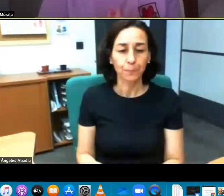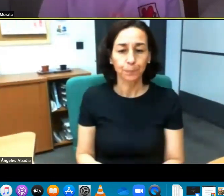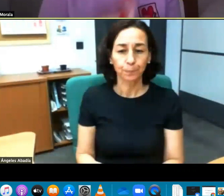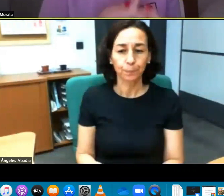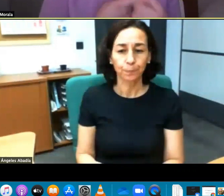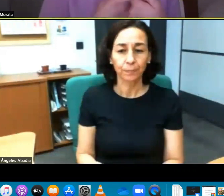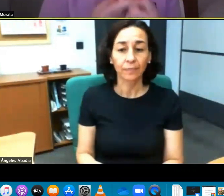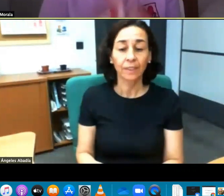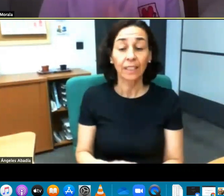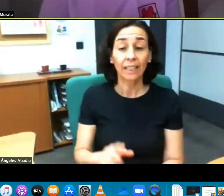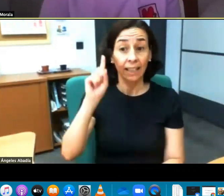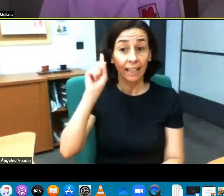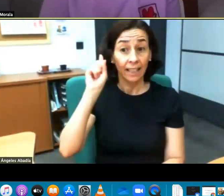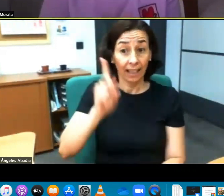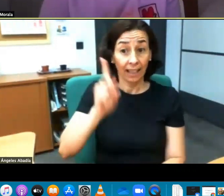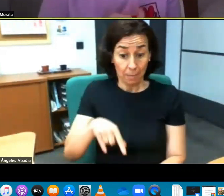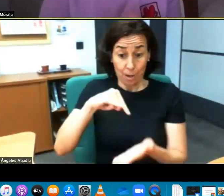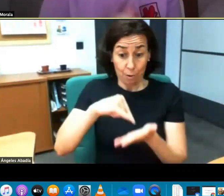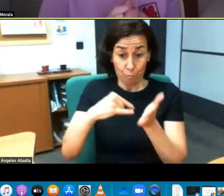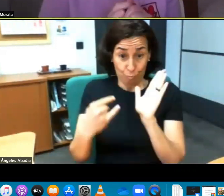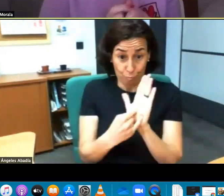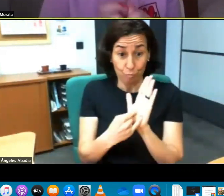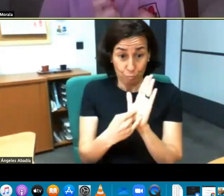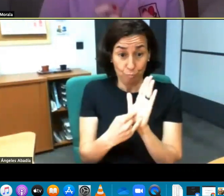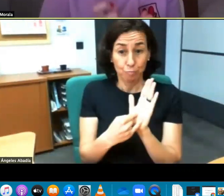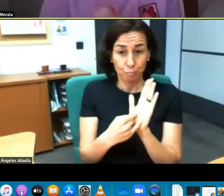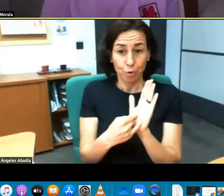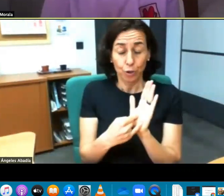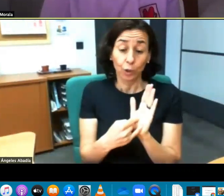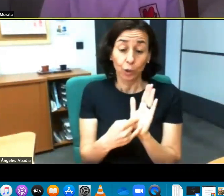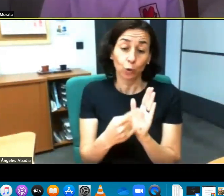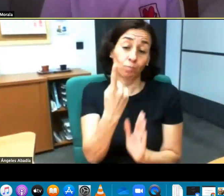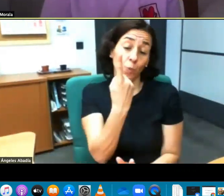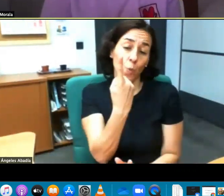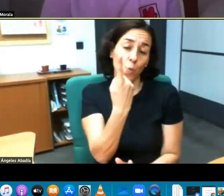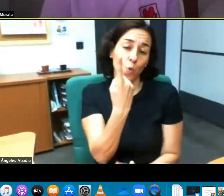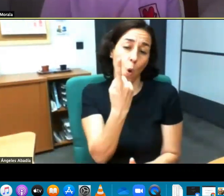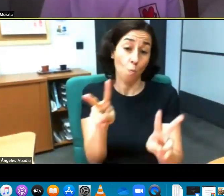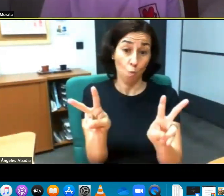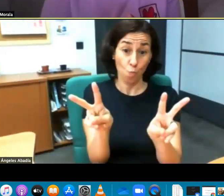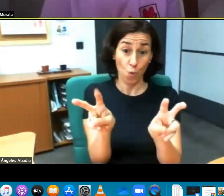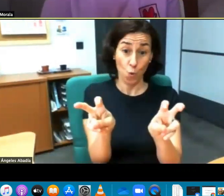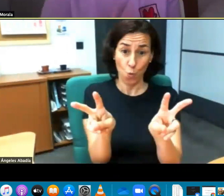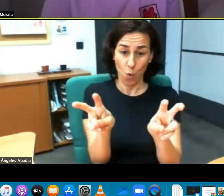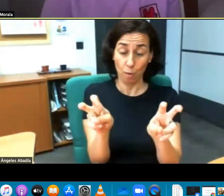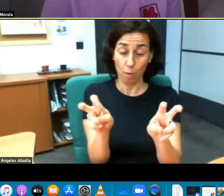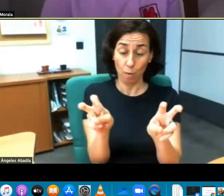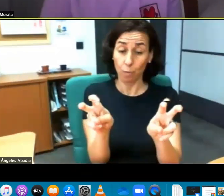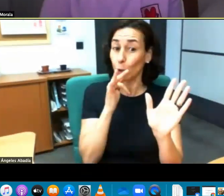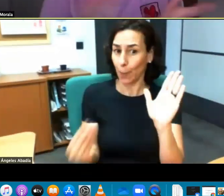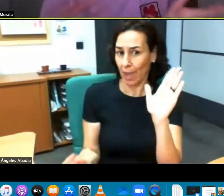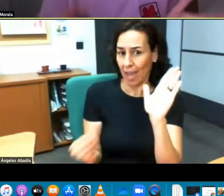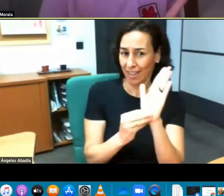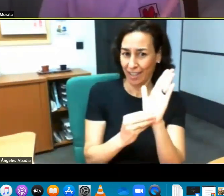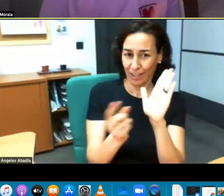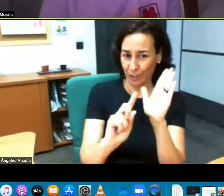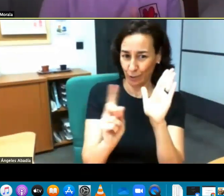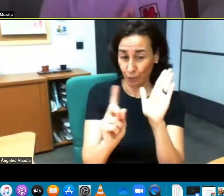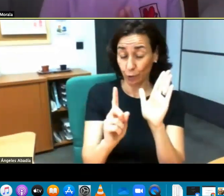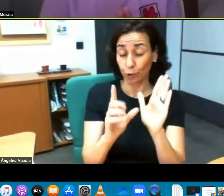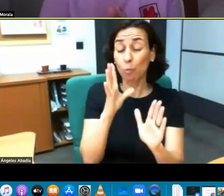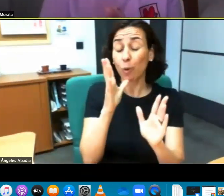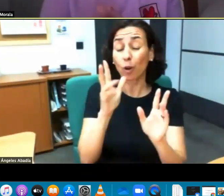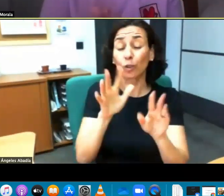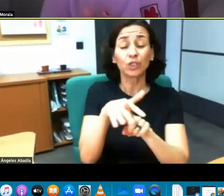Comentaros también que en este proyecto es algo muy nuevo que todavía no se ha incluido porque por el COVID no se ha podido llevar